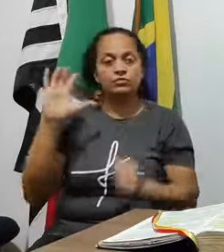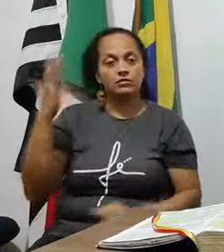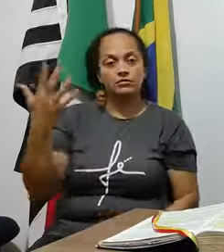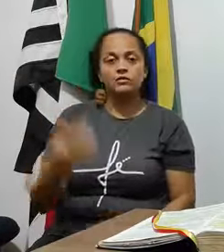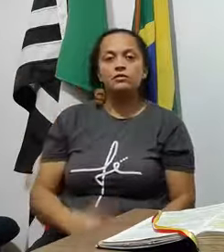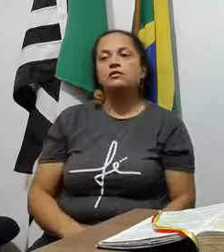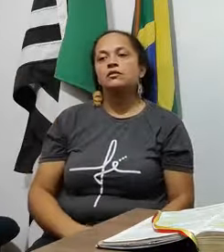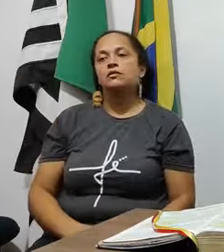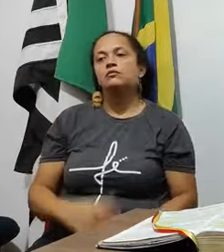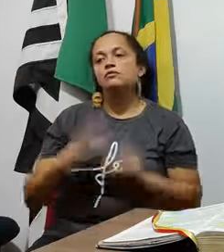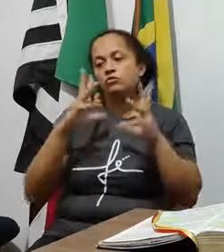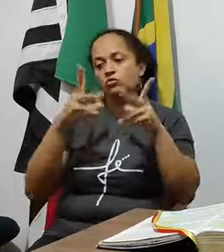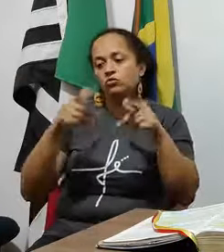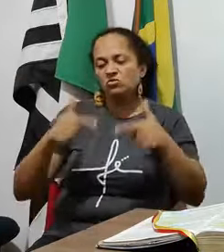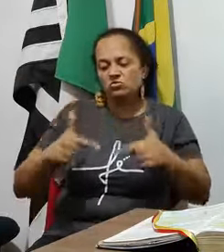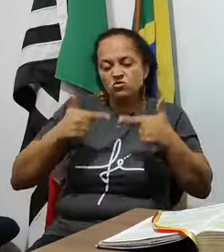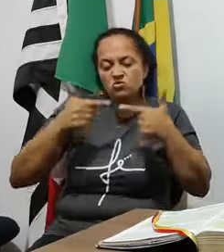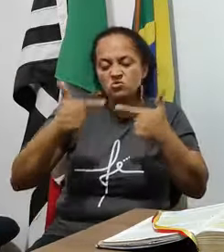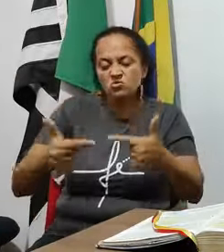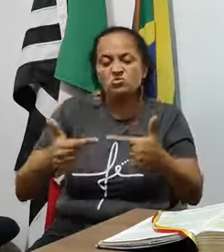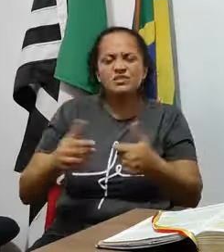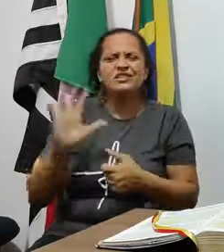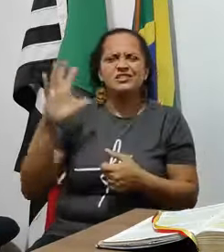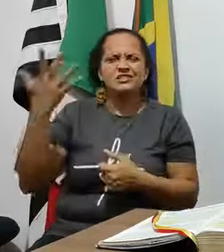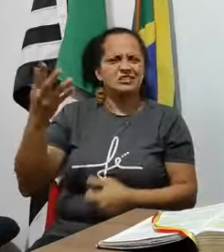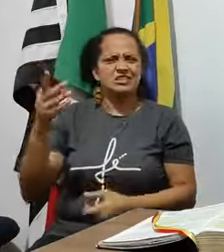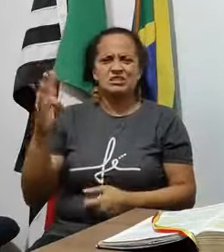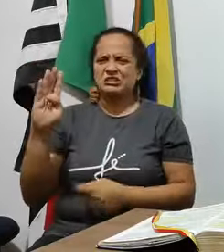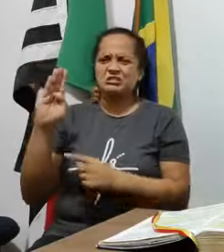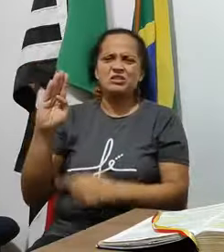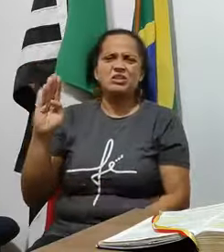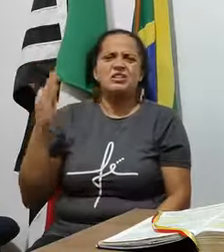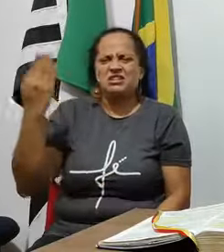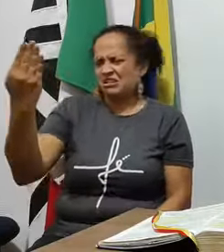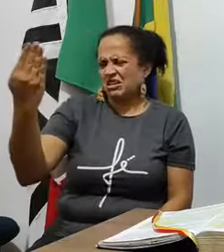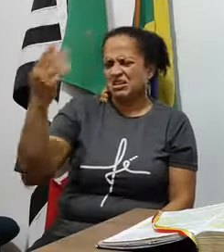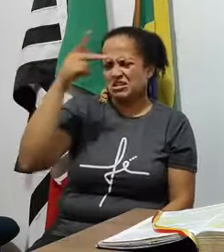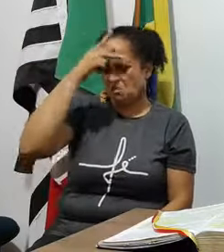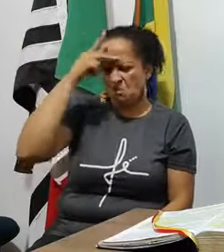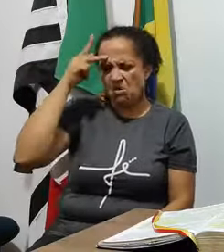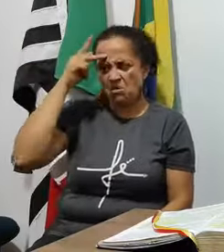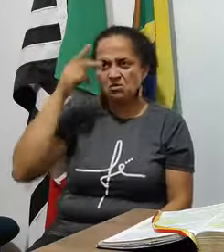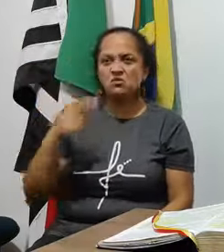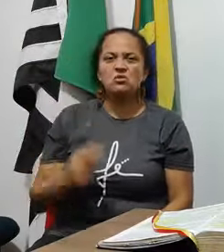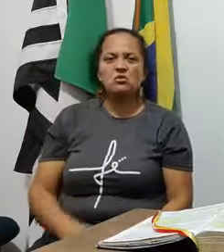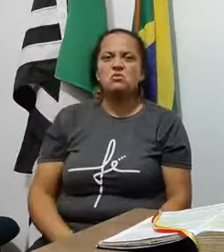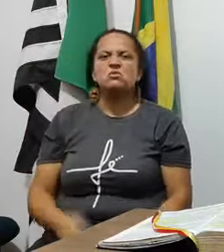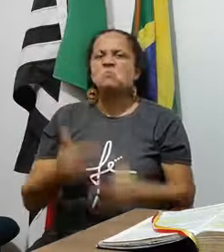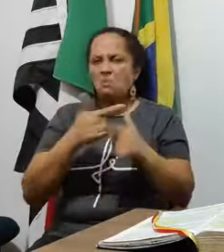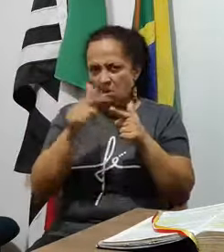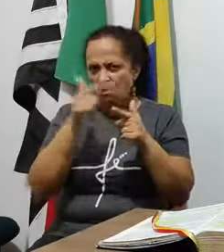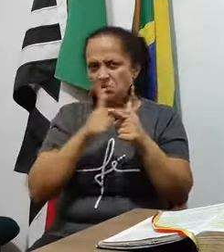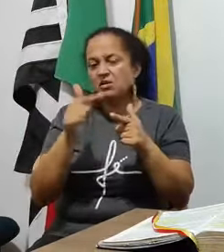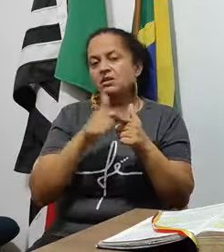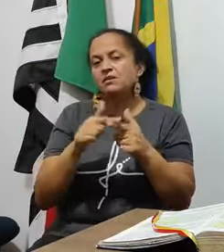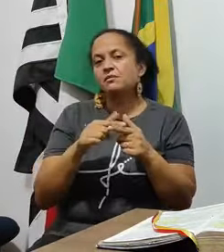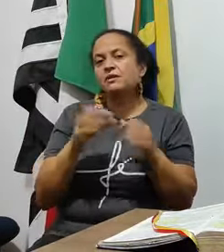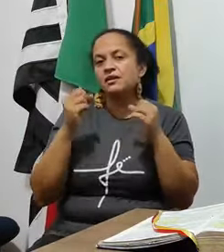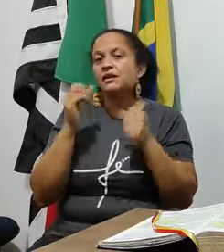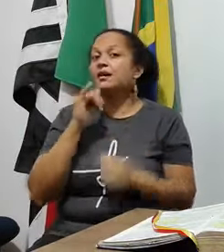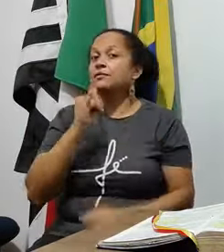lutas, perseguições, traições, tribulações, ele diz: eu combati o bom combate da